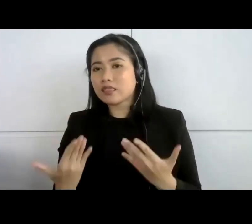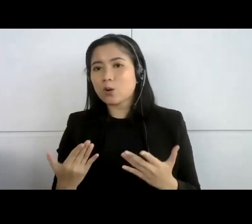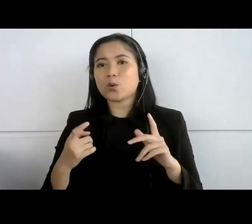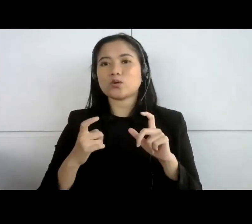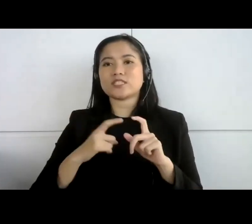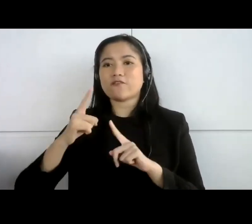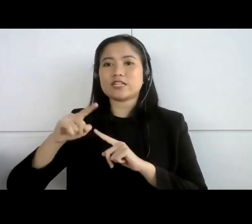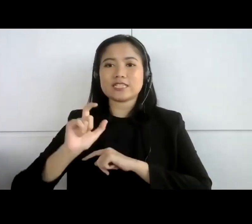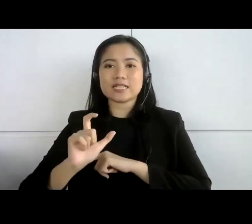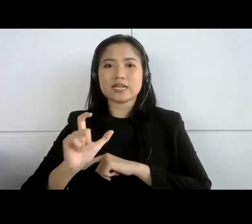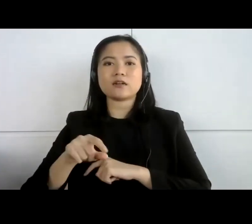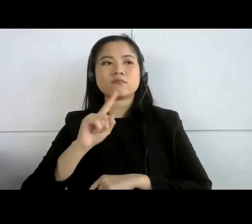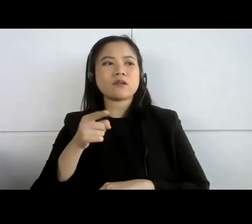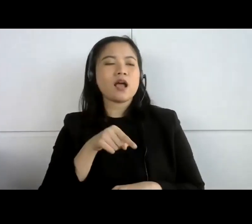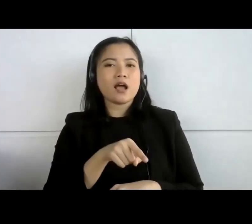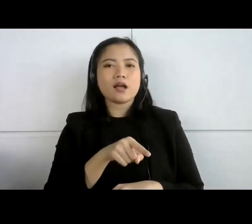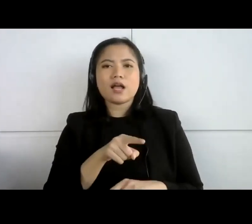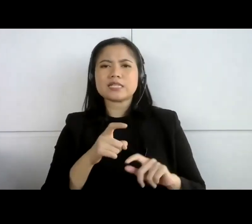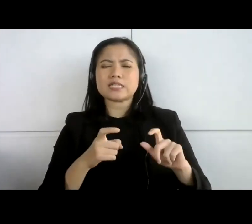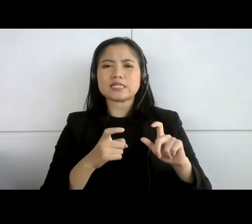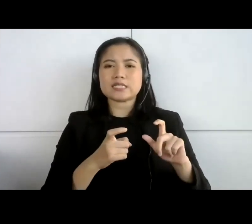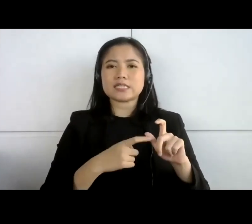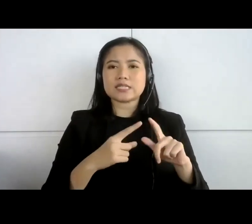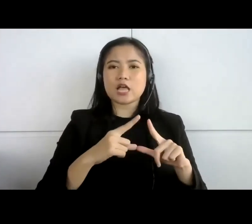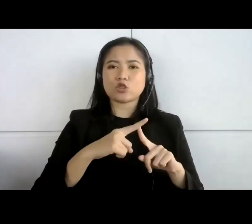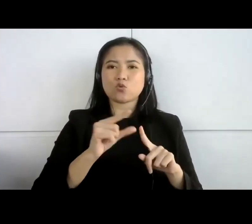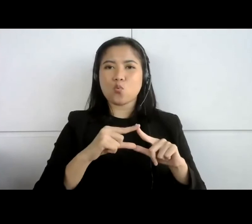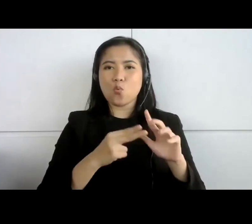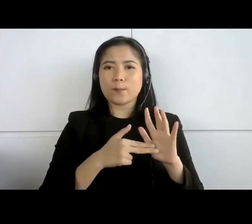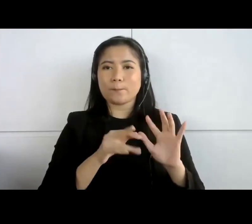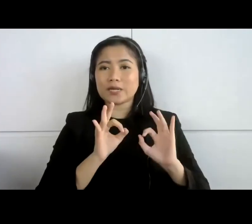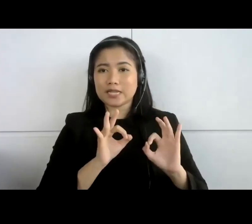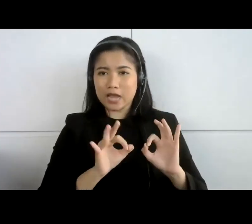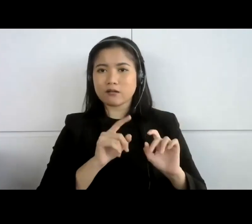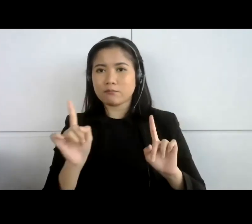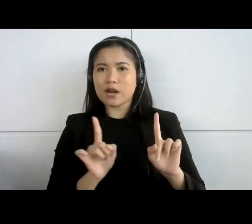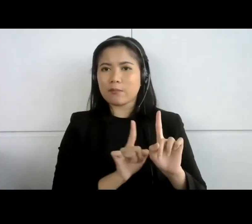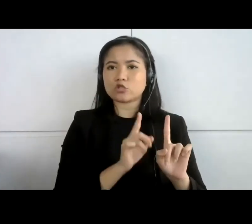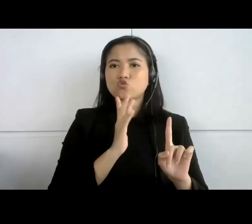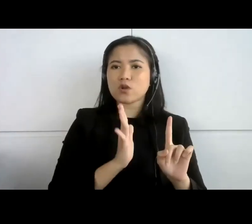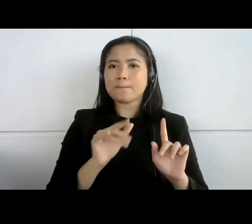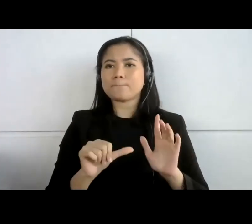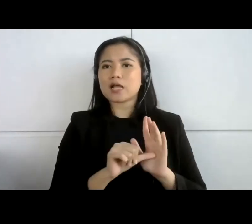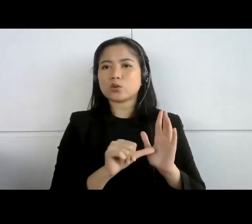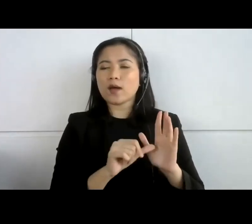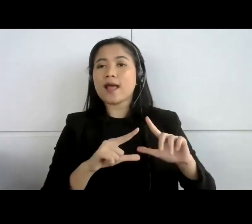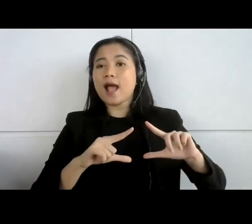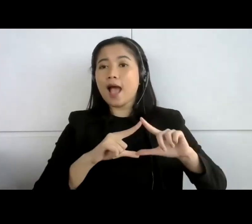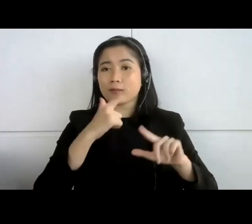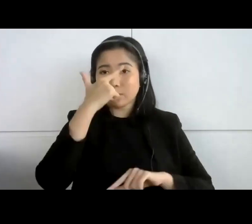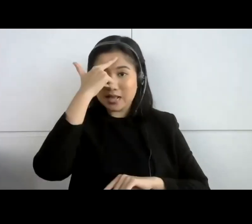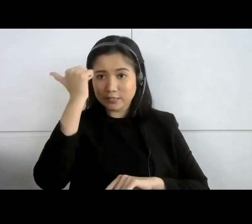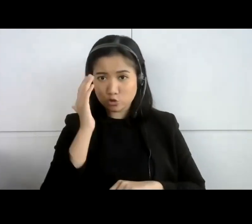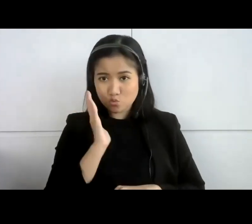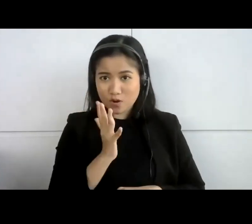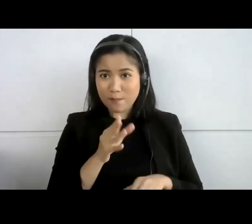pendampingan kepada satuan pendidikan, baik panduan berupa bantuan konkret berupa alat pembelajaran